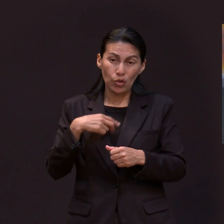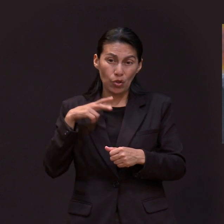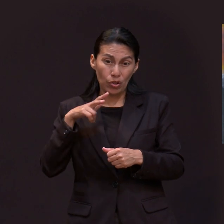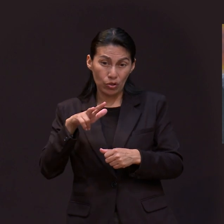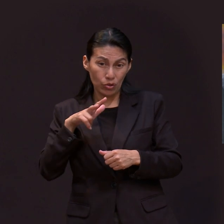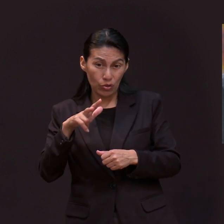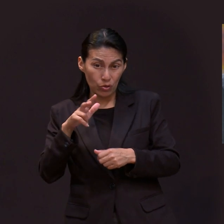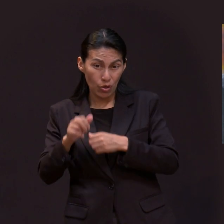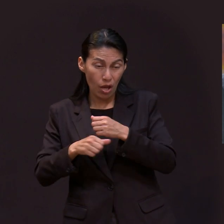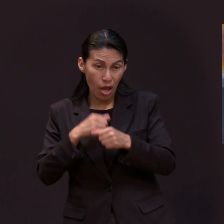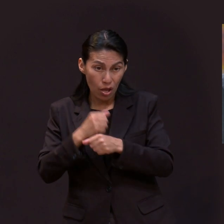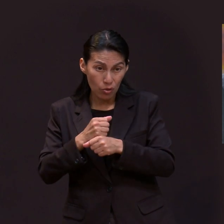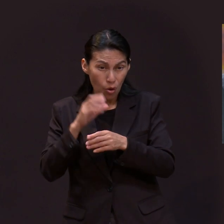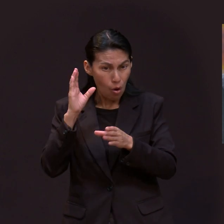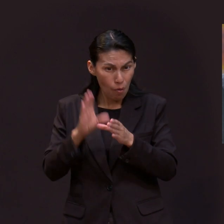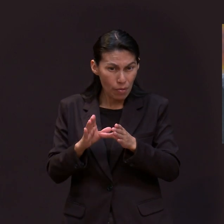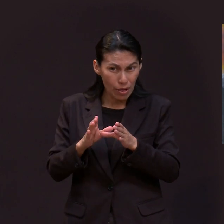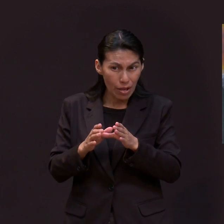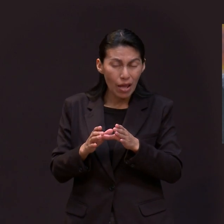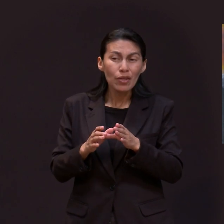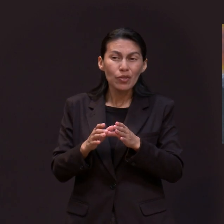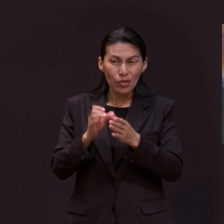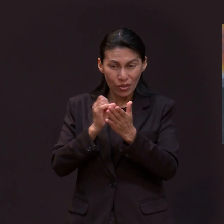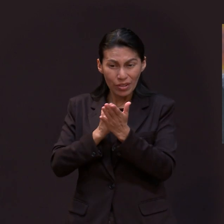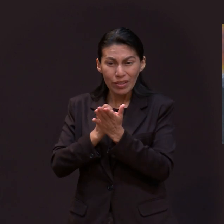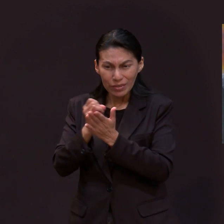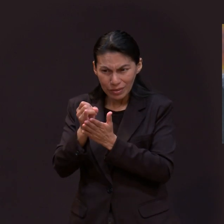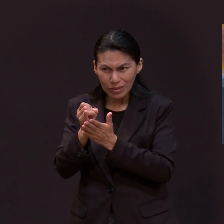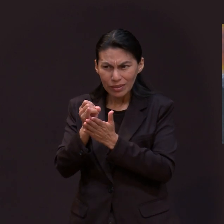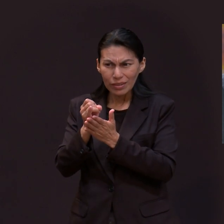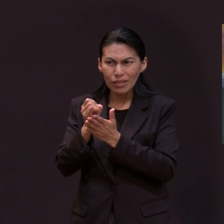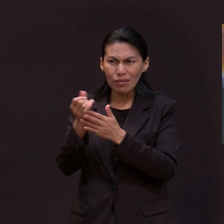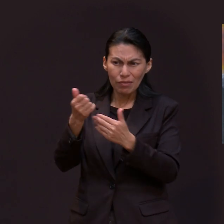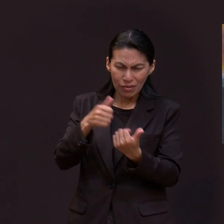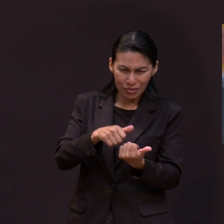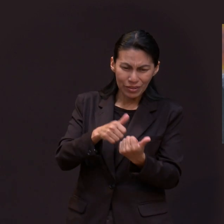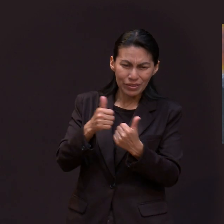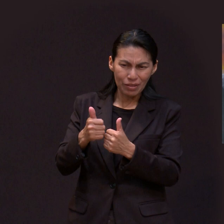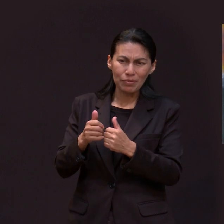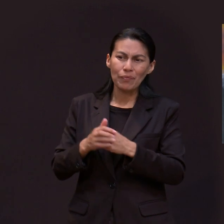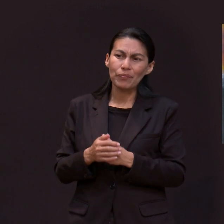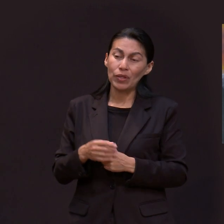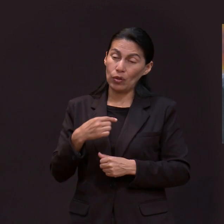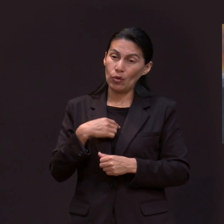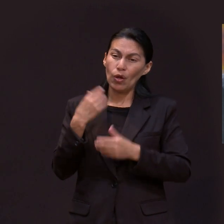estaba estudiando la p de jesús para la lección